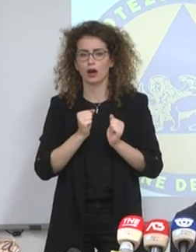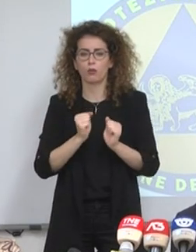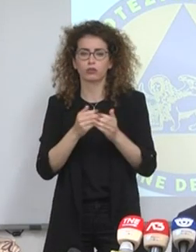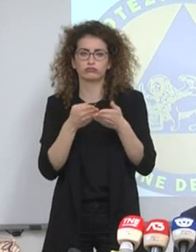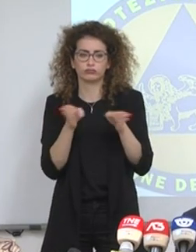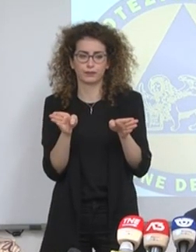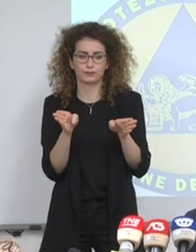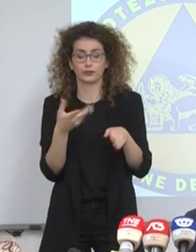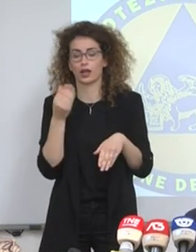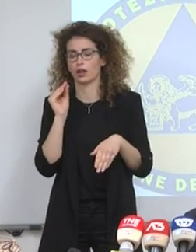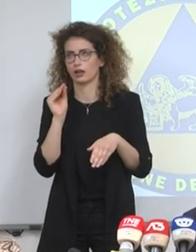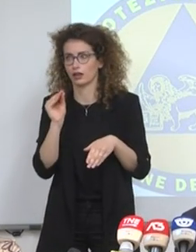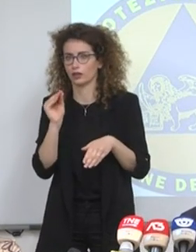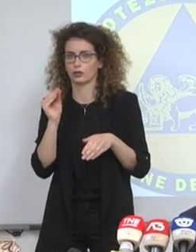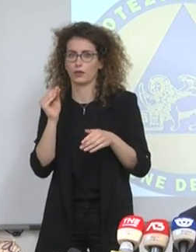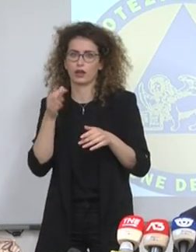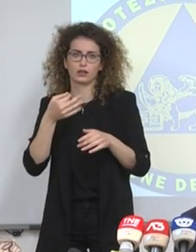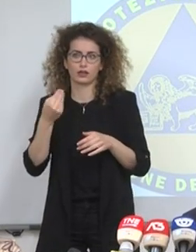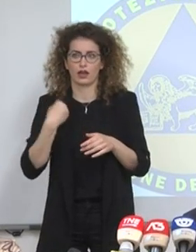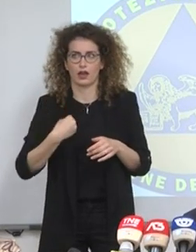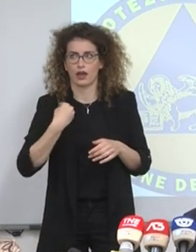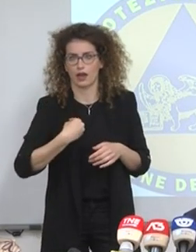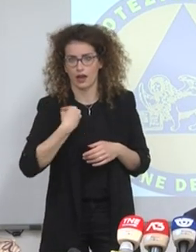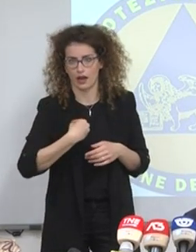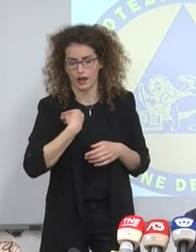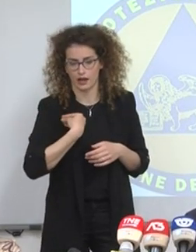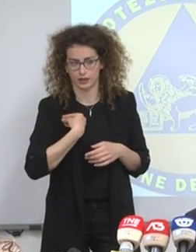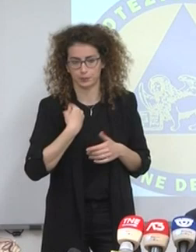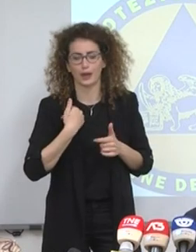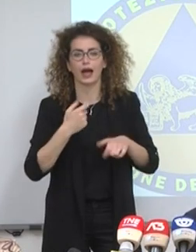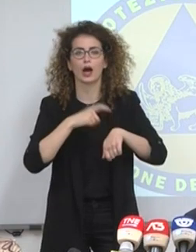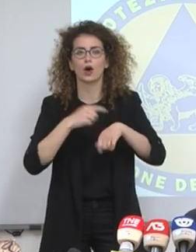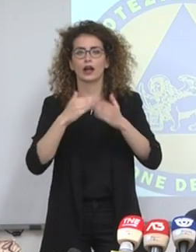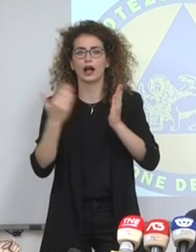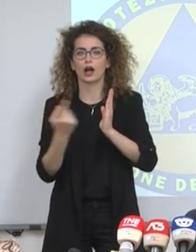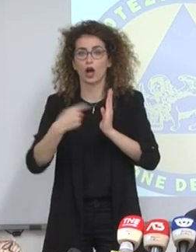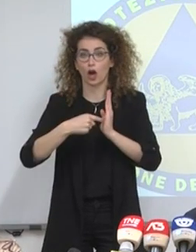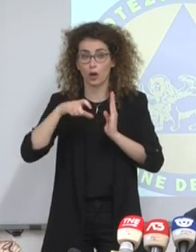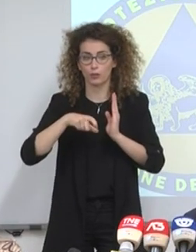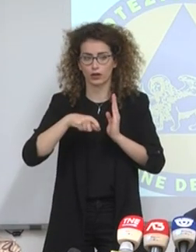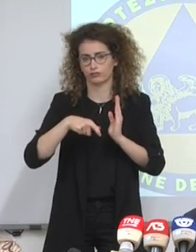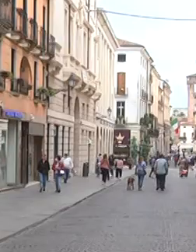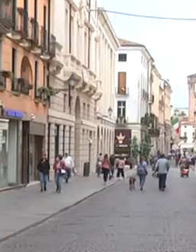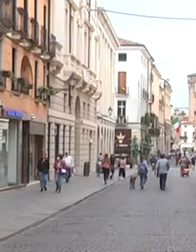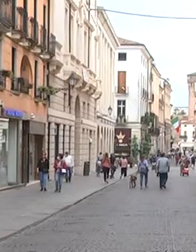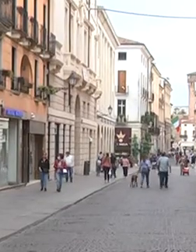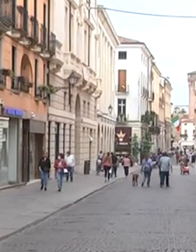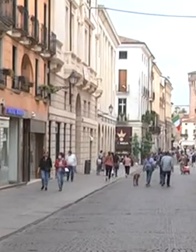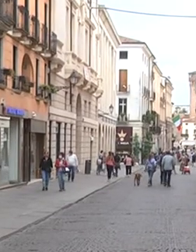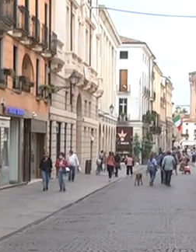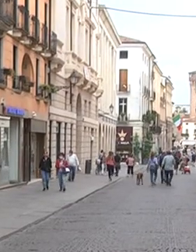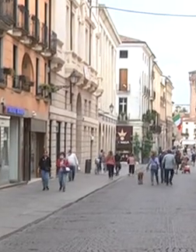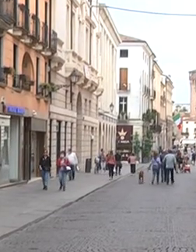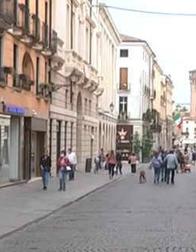la domanda fatidica che tutti ci fanno e mi fanno queste ore ma coprifuoco è da cancellare il coprifuoco